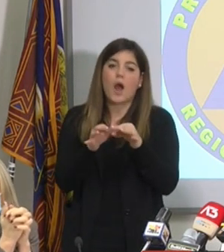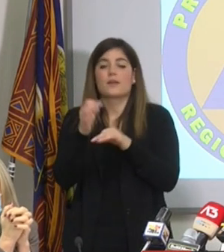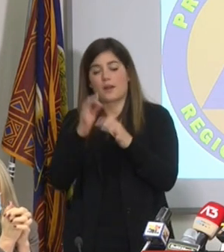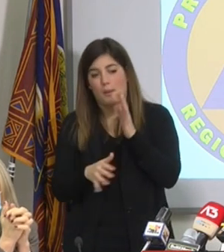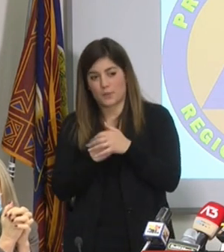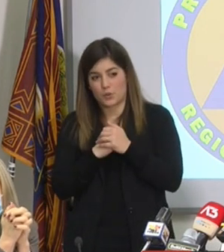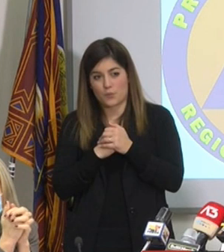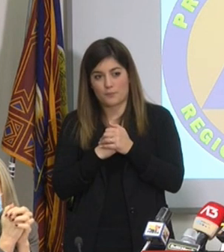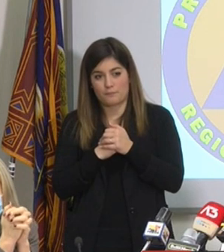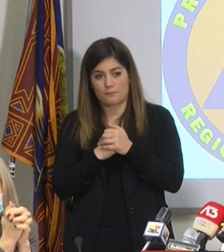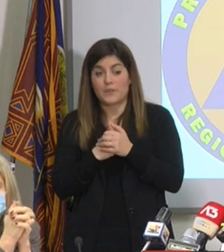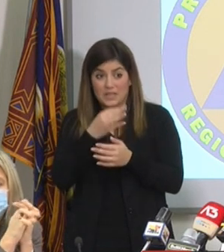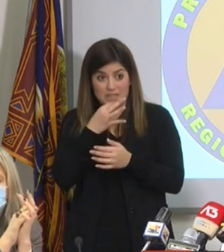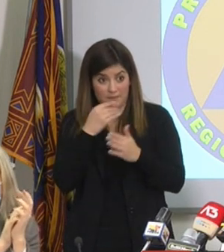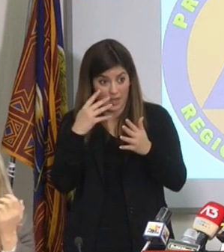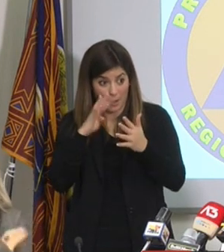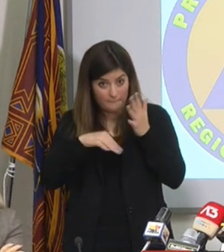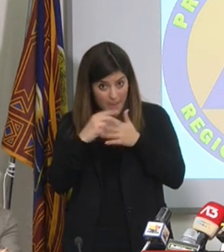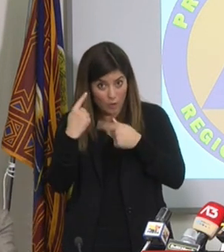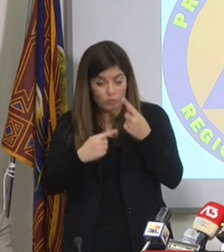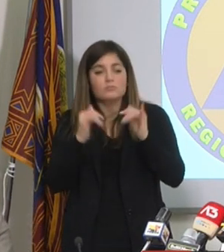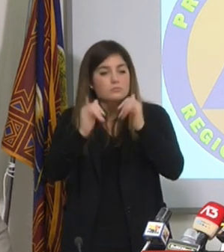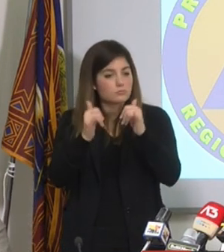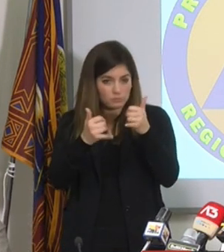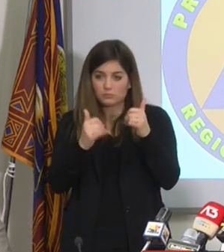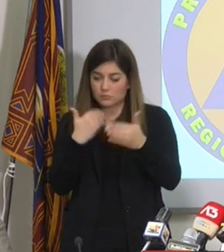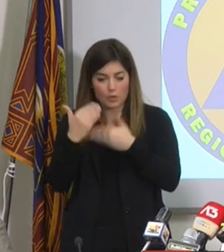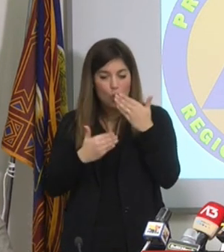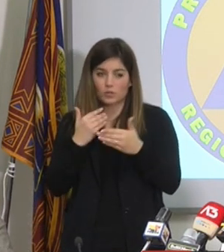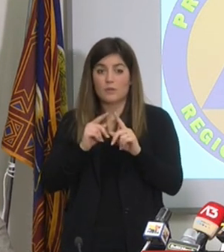piano? Con il piano sì, in attesa che Roma ci dica qualcosa.